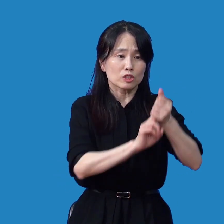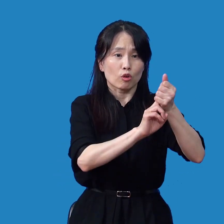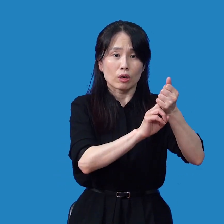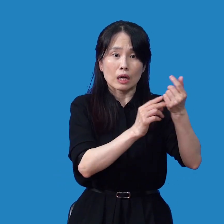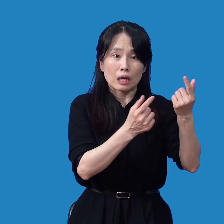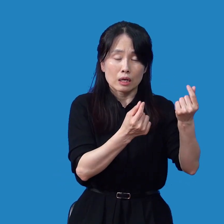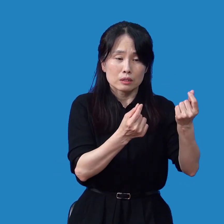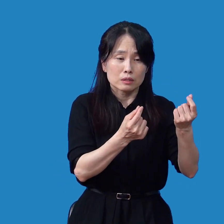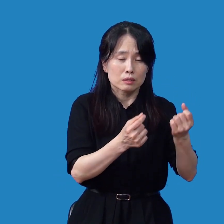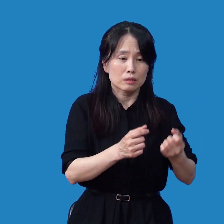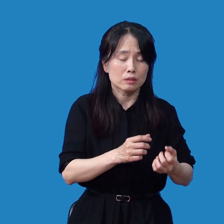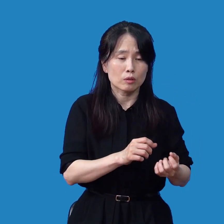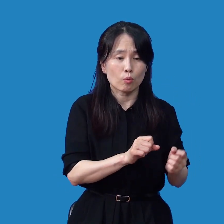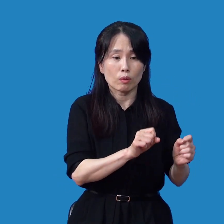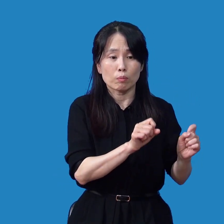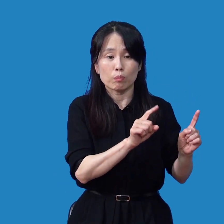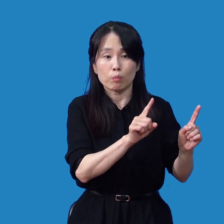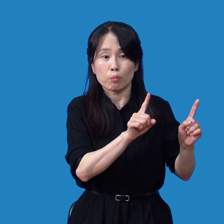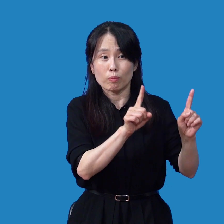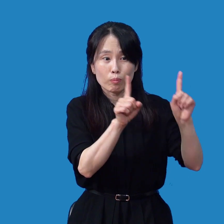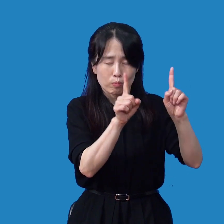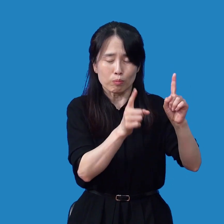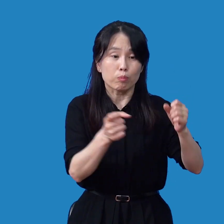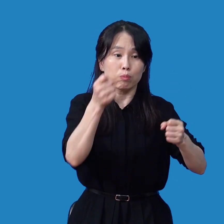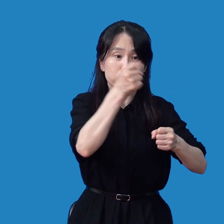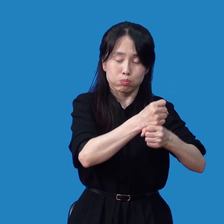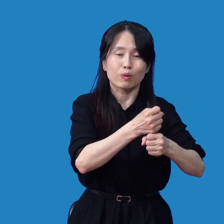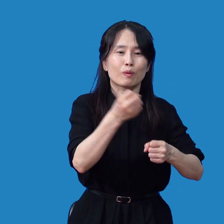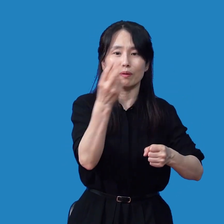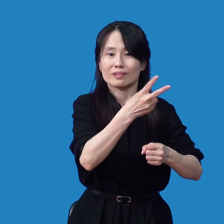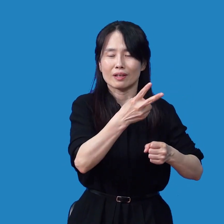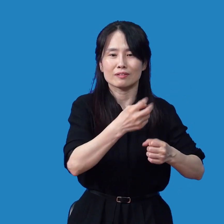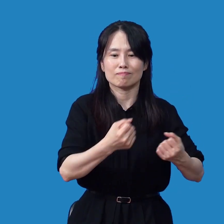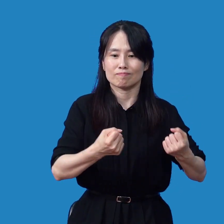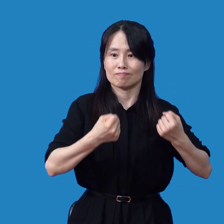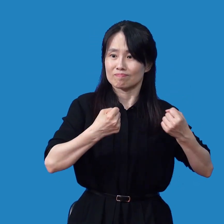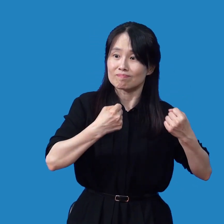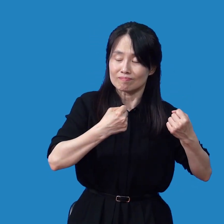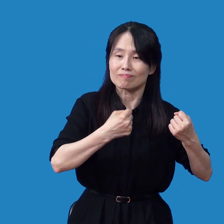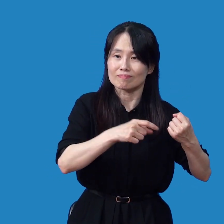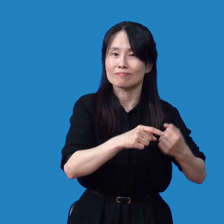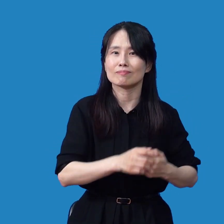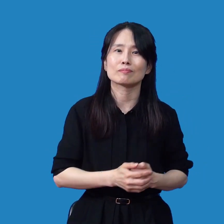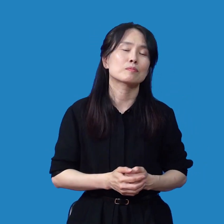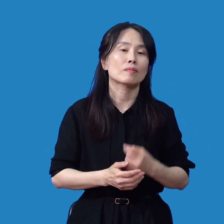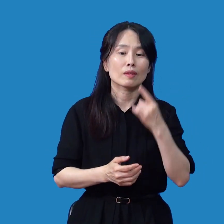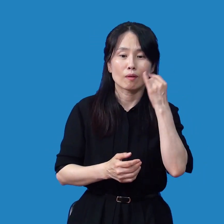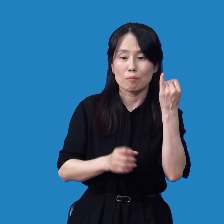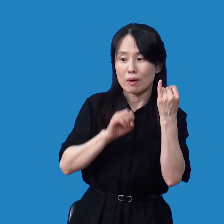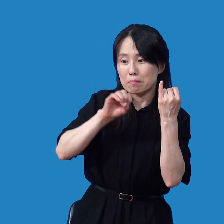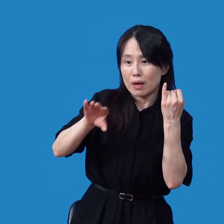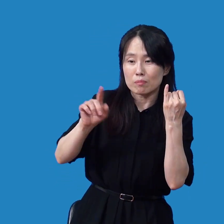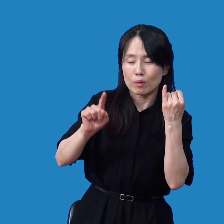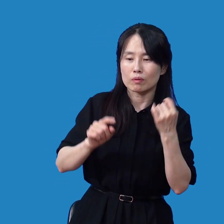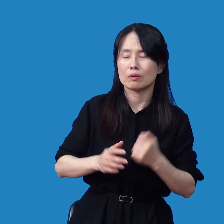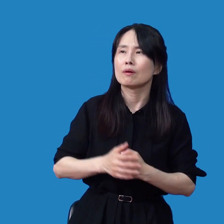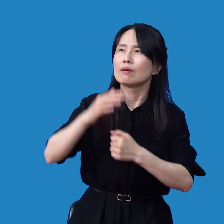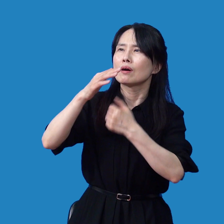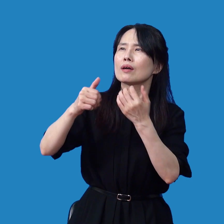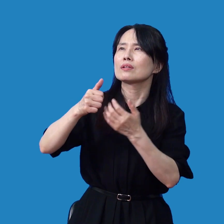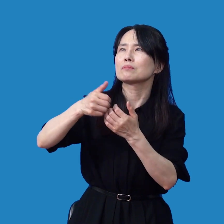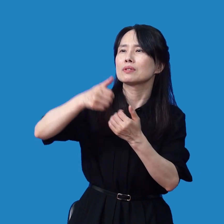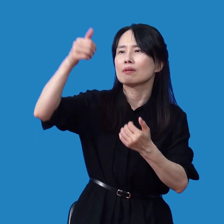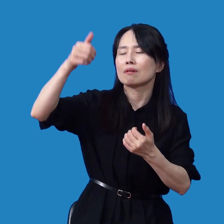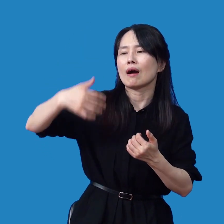기적처럼 회복이 되어서 다시 일어났습니다. 그리고 하는 말이, 하나님이 아직 나를